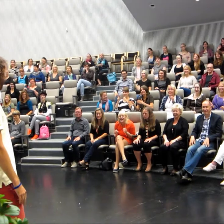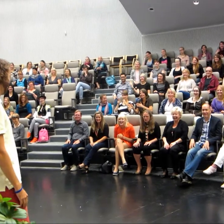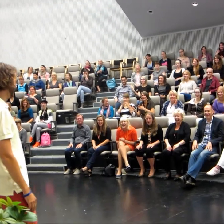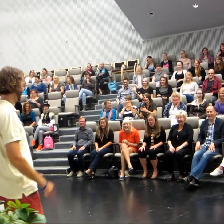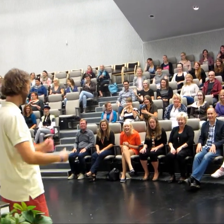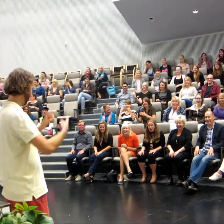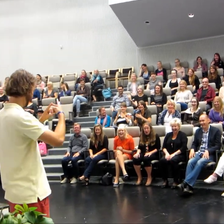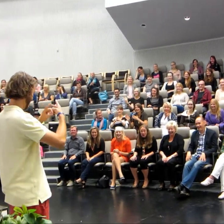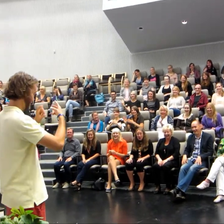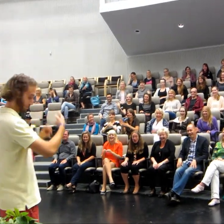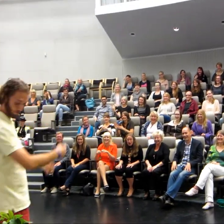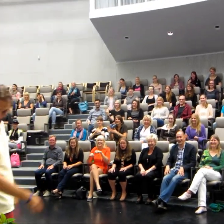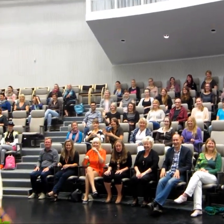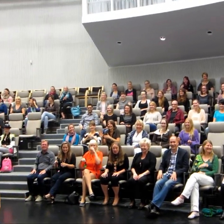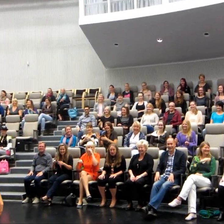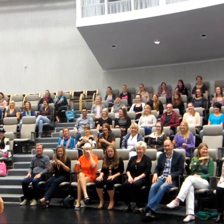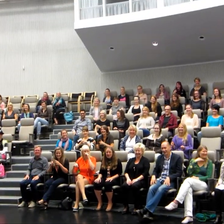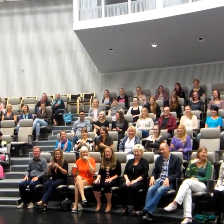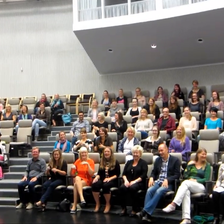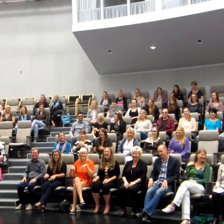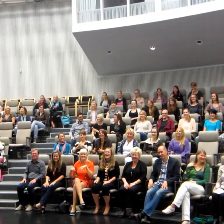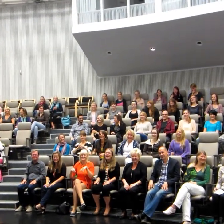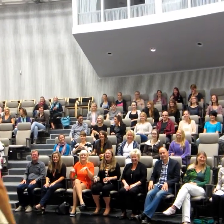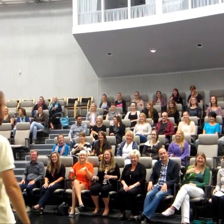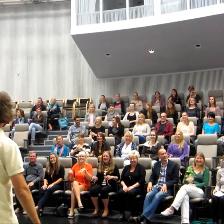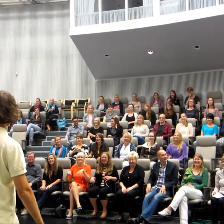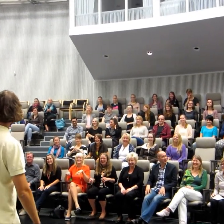mukavaa. No, toinen.